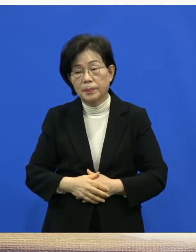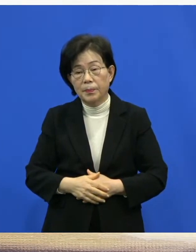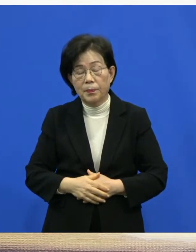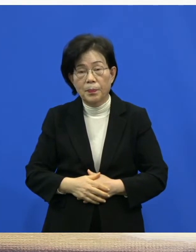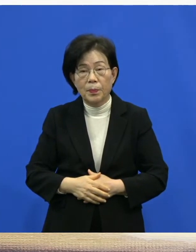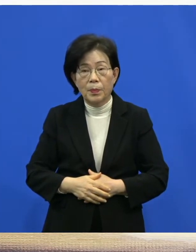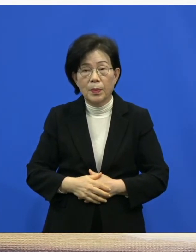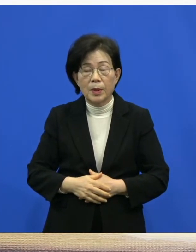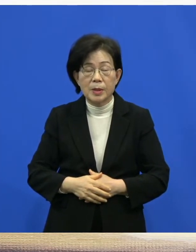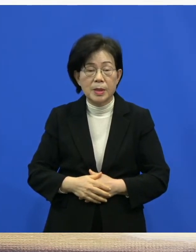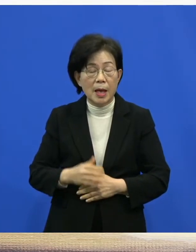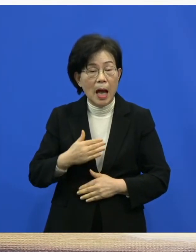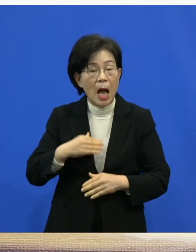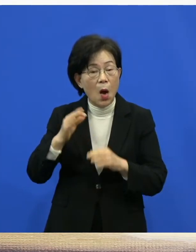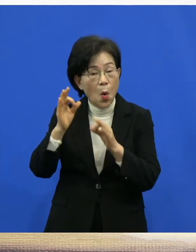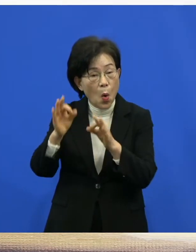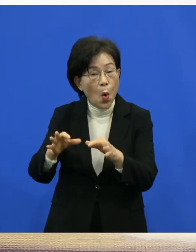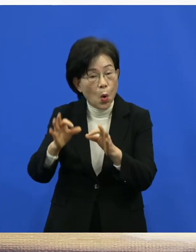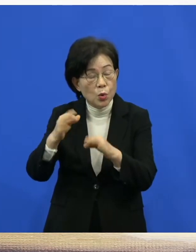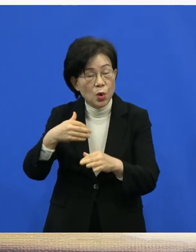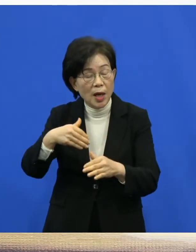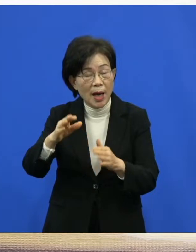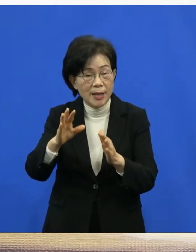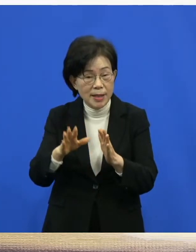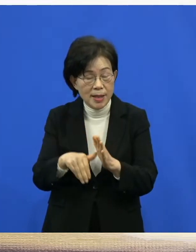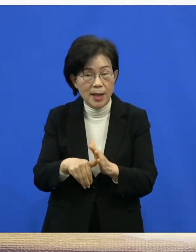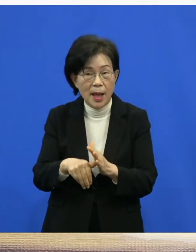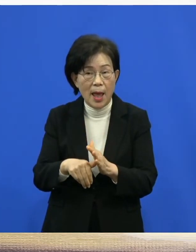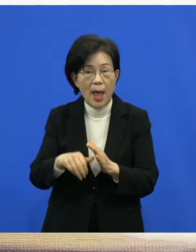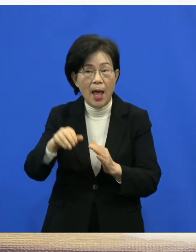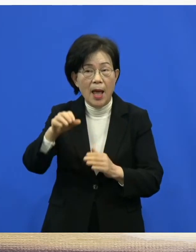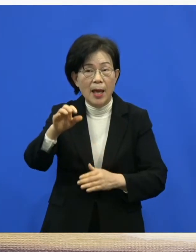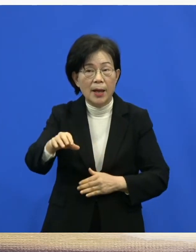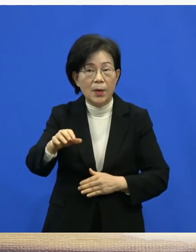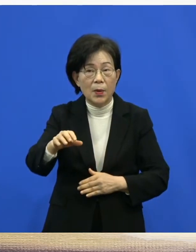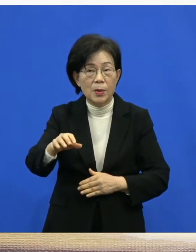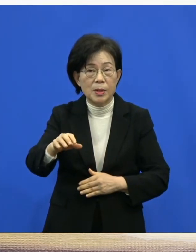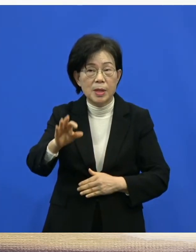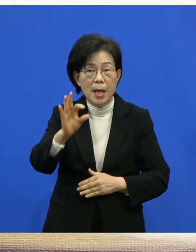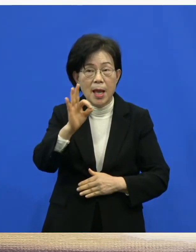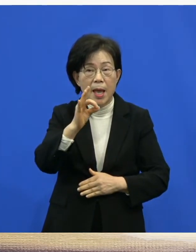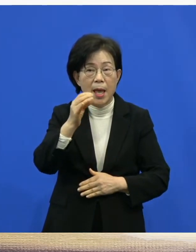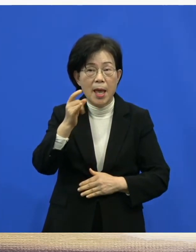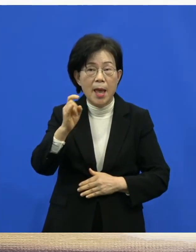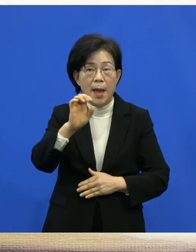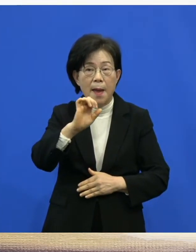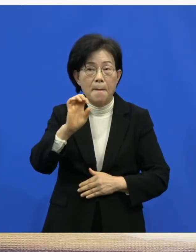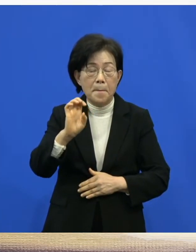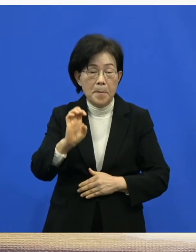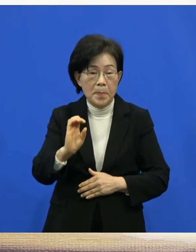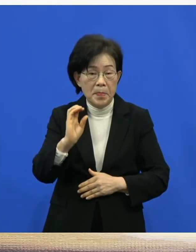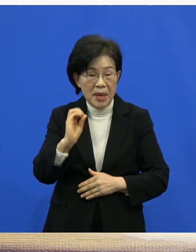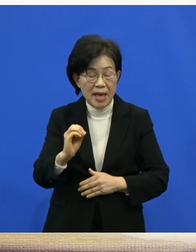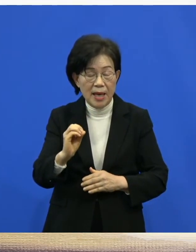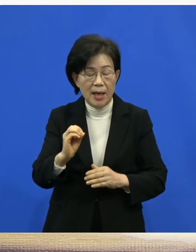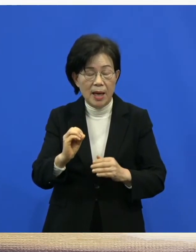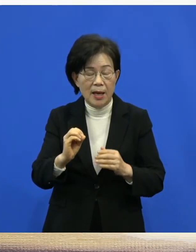제가 호주에 처음 갔을 때 그 호주의 그 에핑이라는 호주